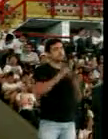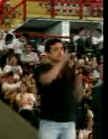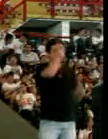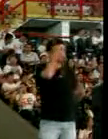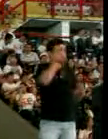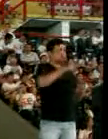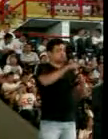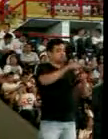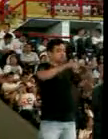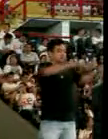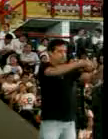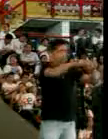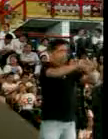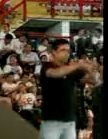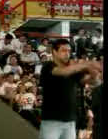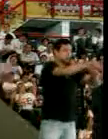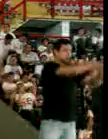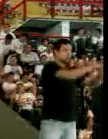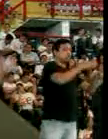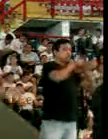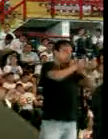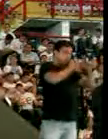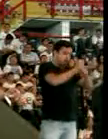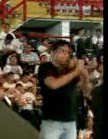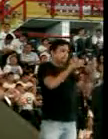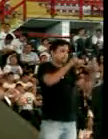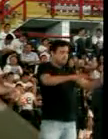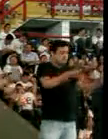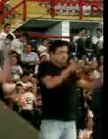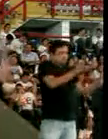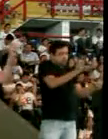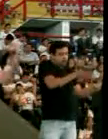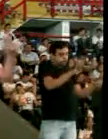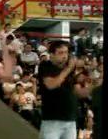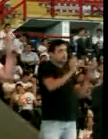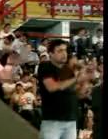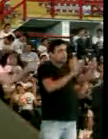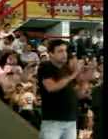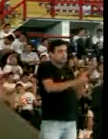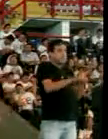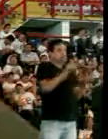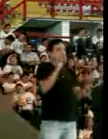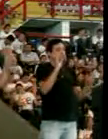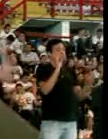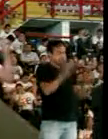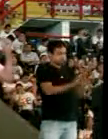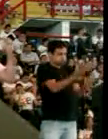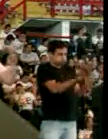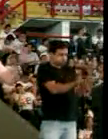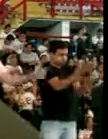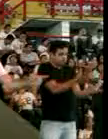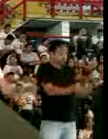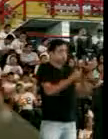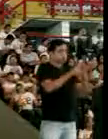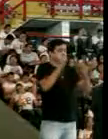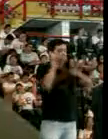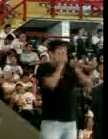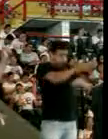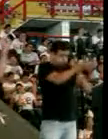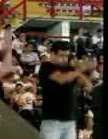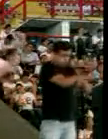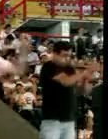de solos. Todo ano eu planto no mesmo lugar, na base da queimada, na base da